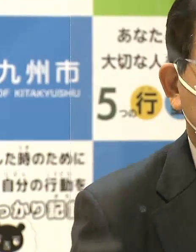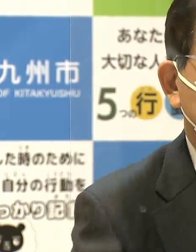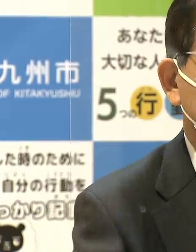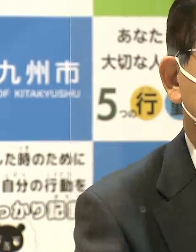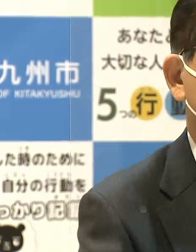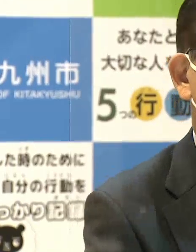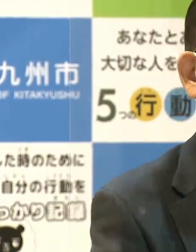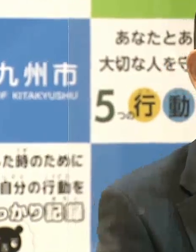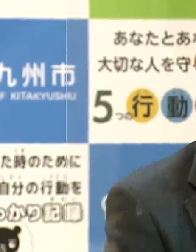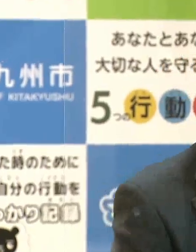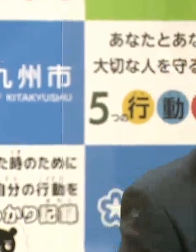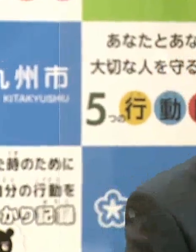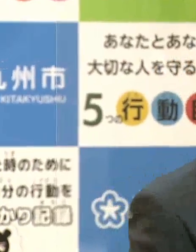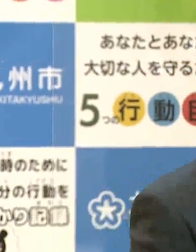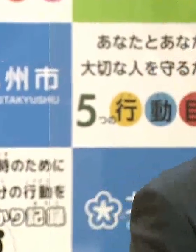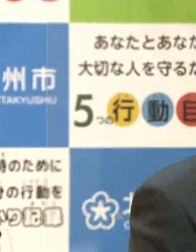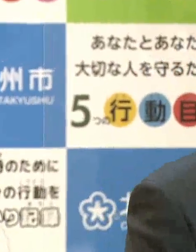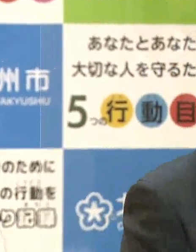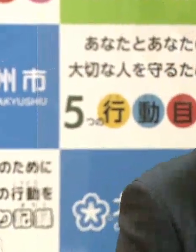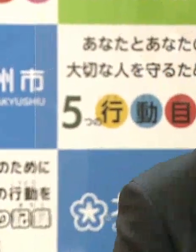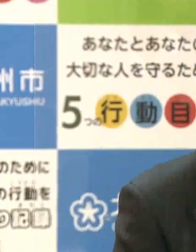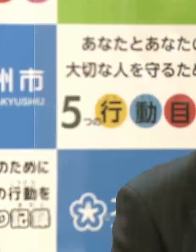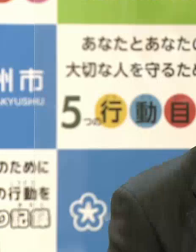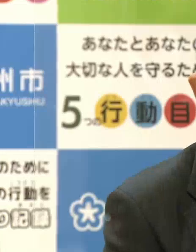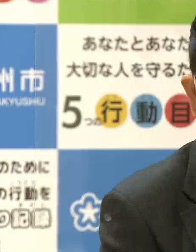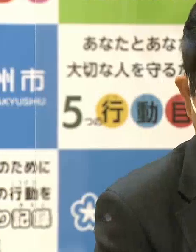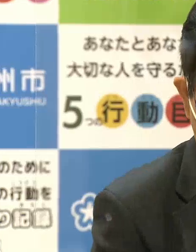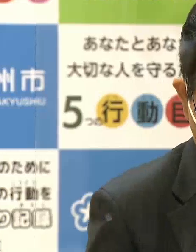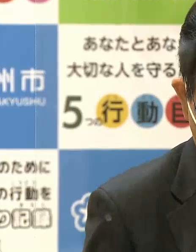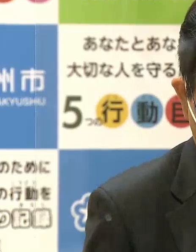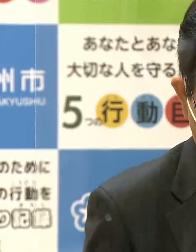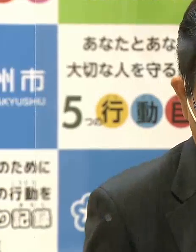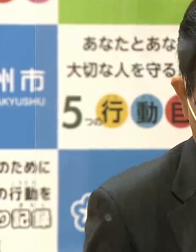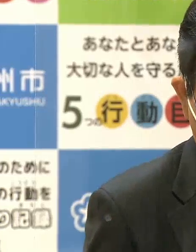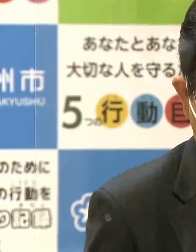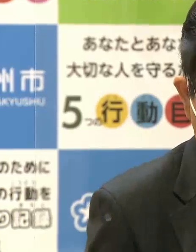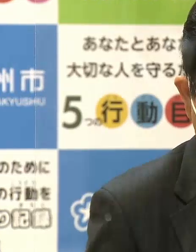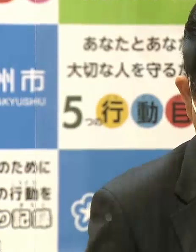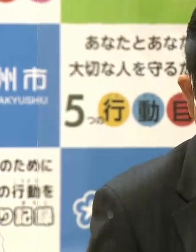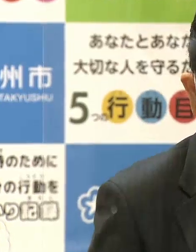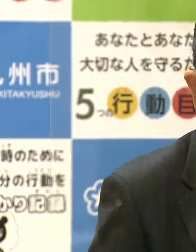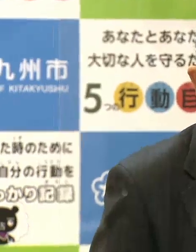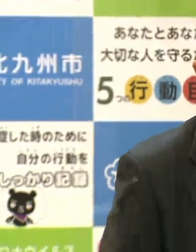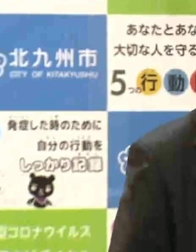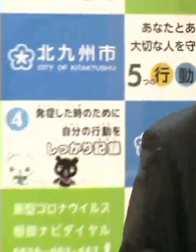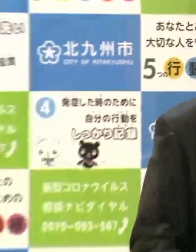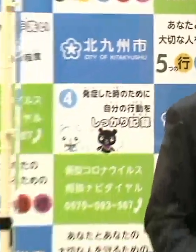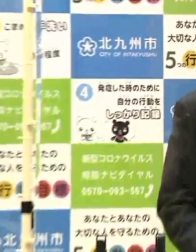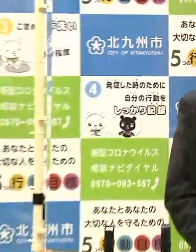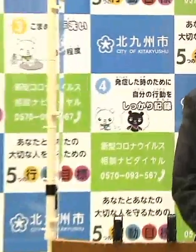親類関連者をお願いしますねの本誌では